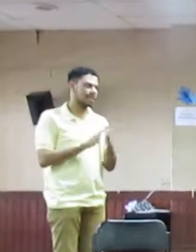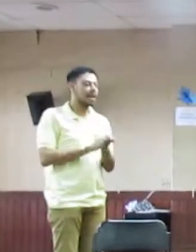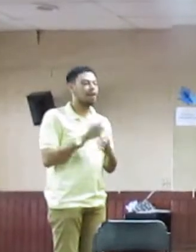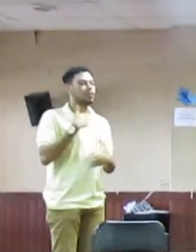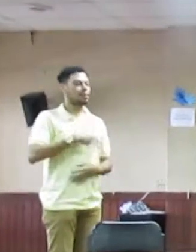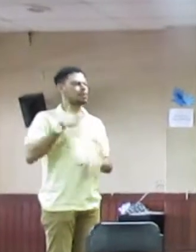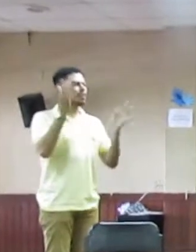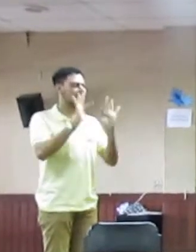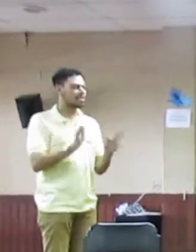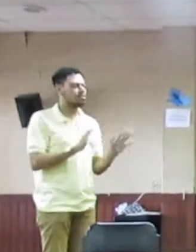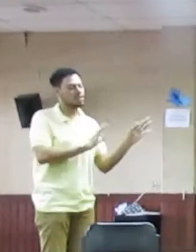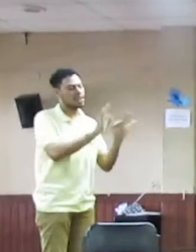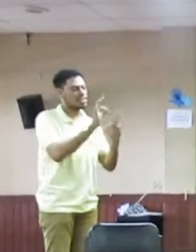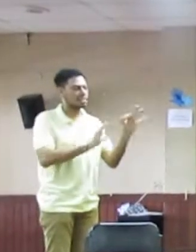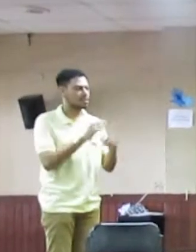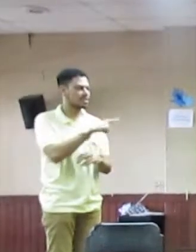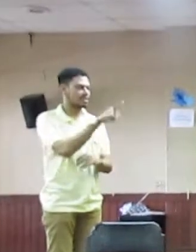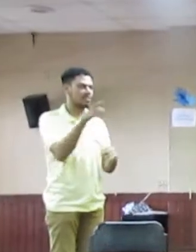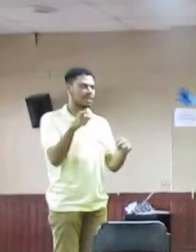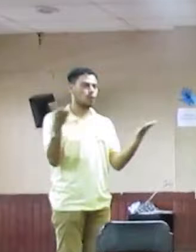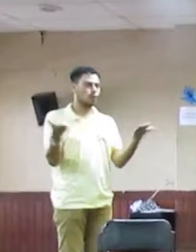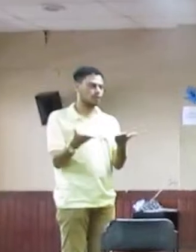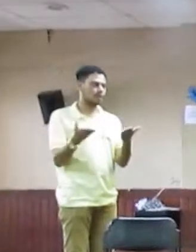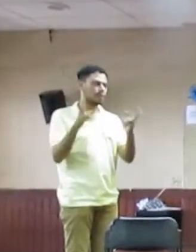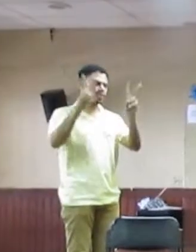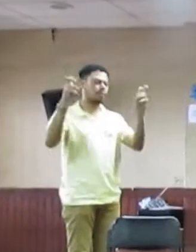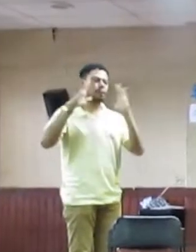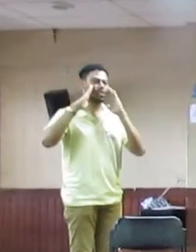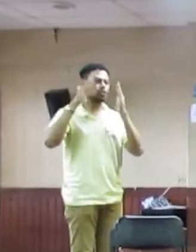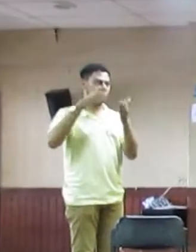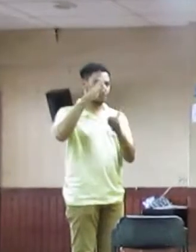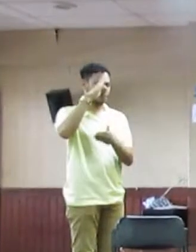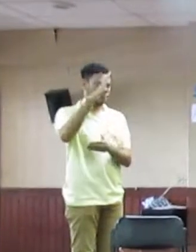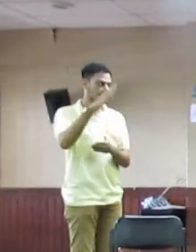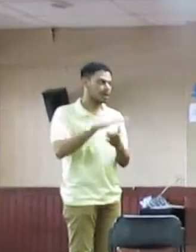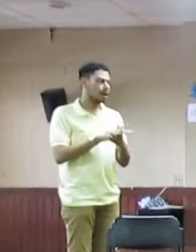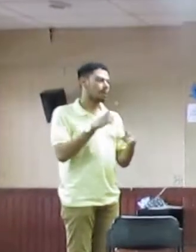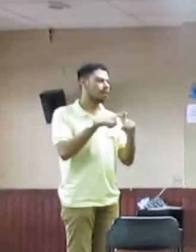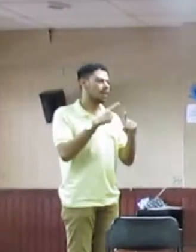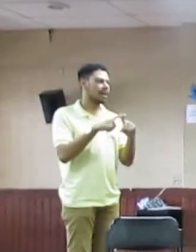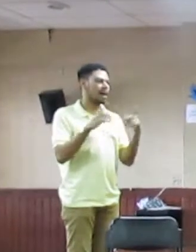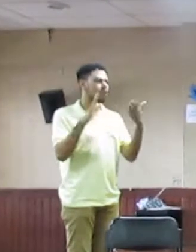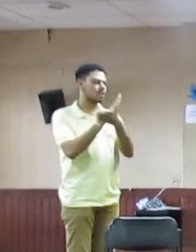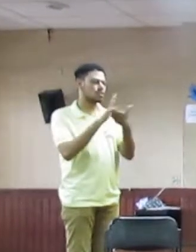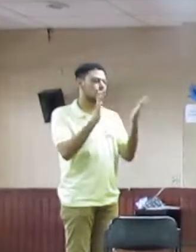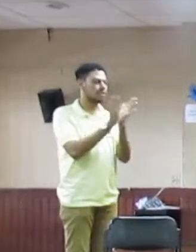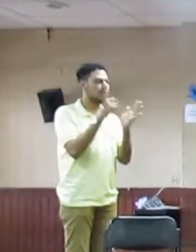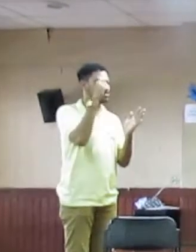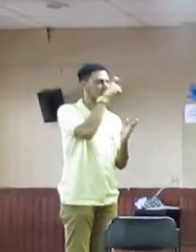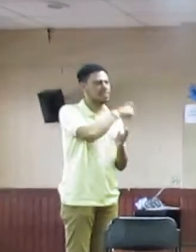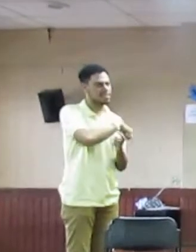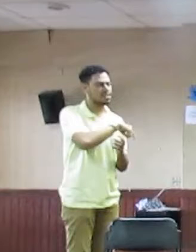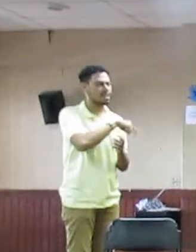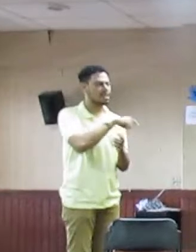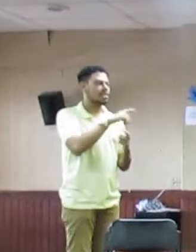sinais. Eu fiquei muito feliz com toda a organização que vocês fizeram hoje, principalmente do evento, porque algumas turmas são